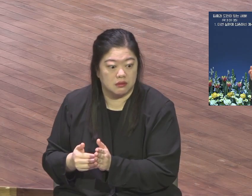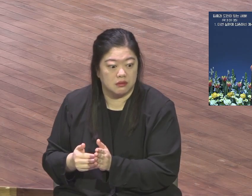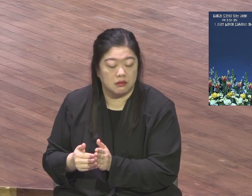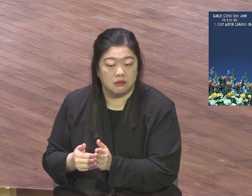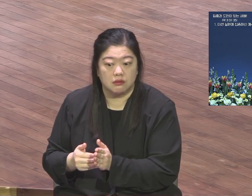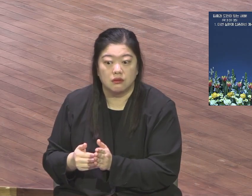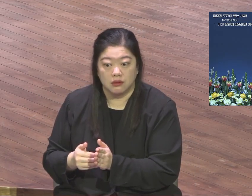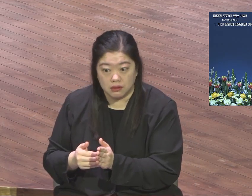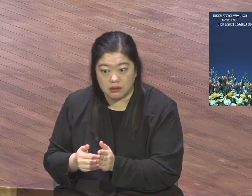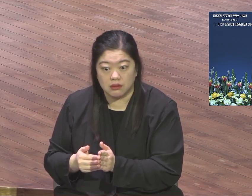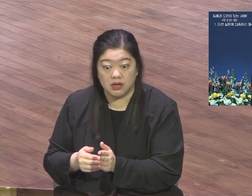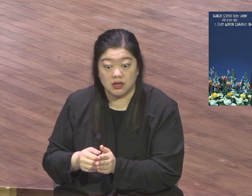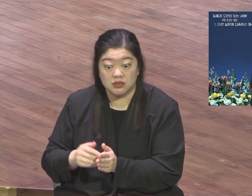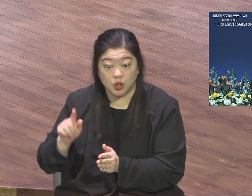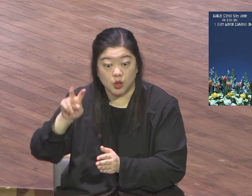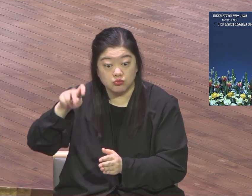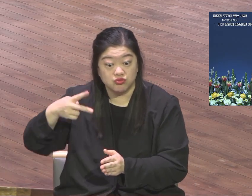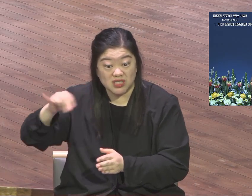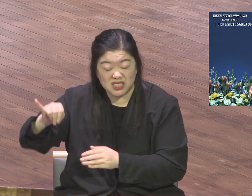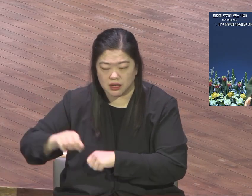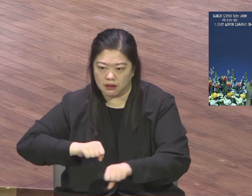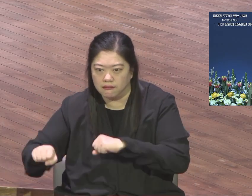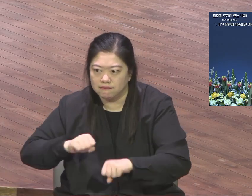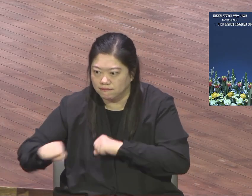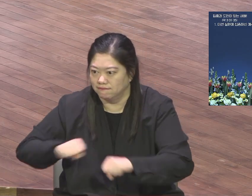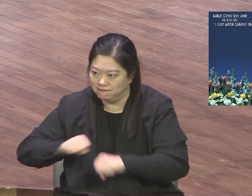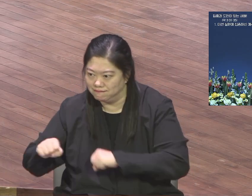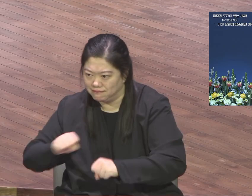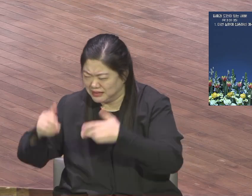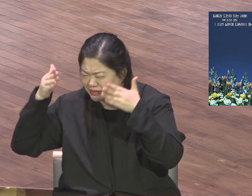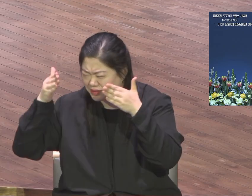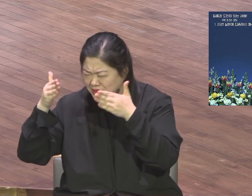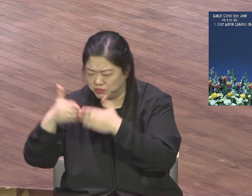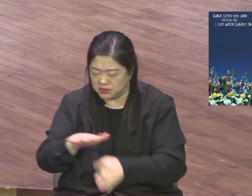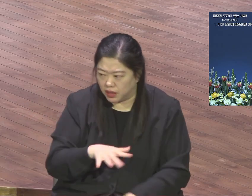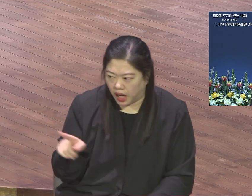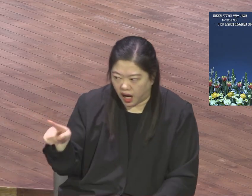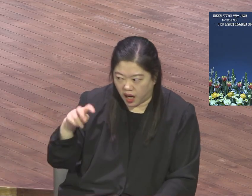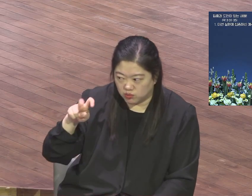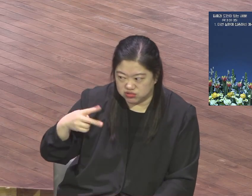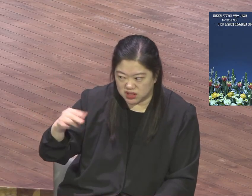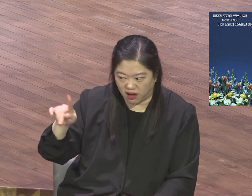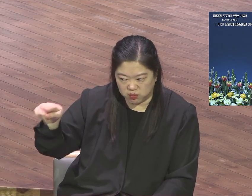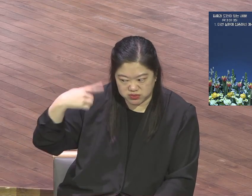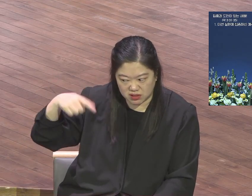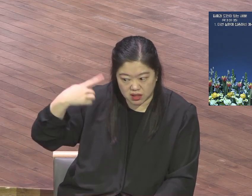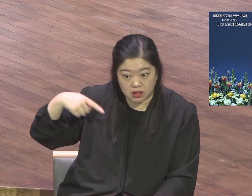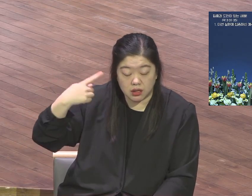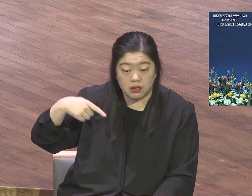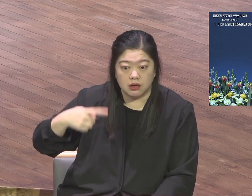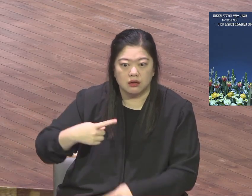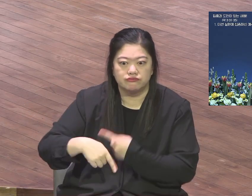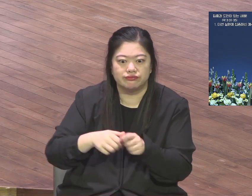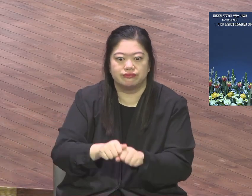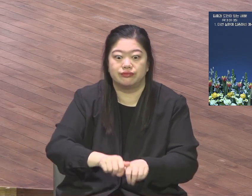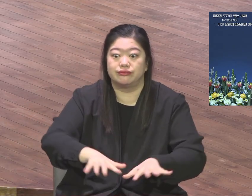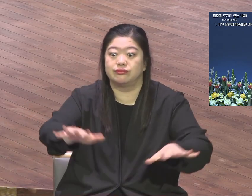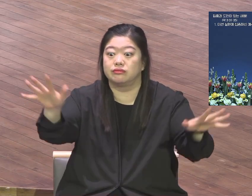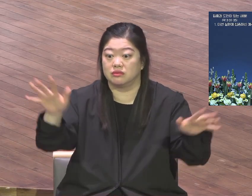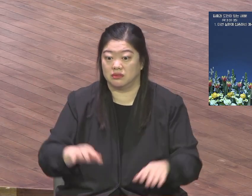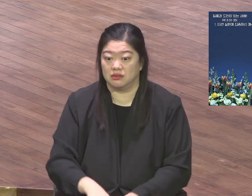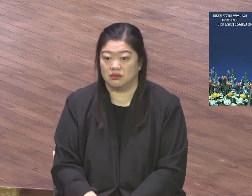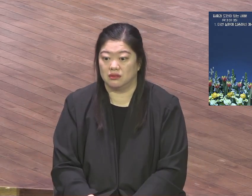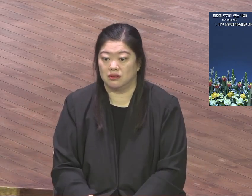그 정도로 말할 정도로 복음에 집중했어요. 복음 전파에. 사실